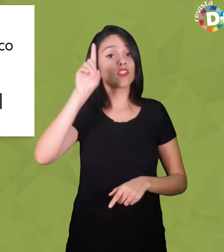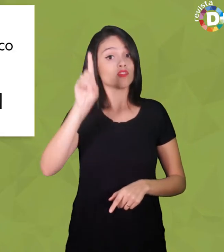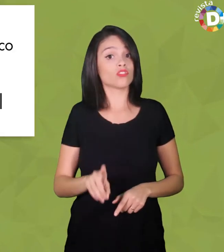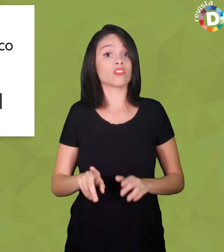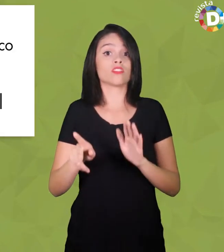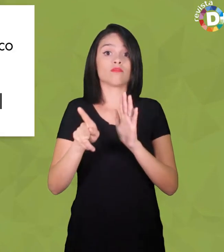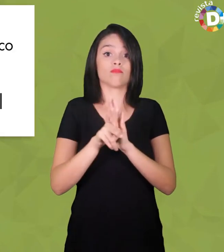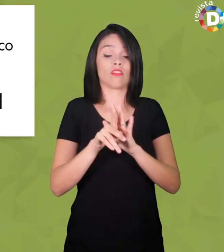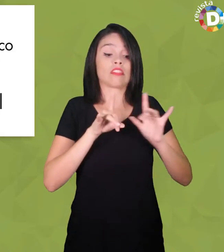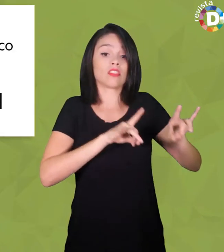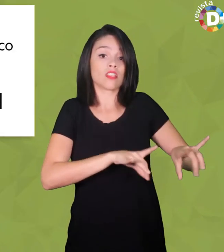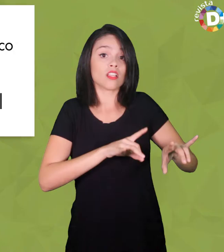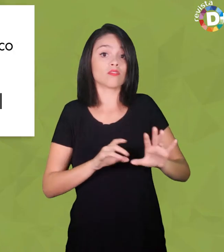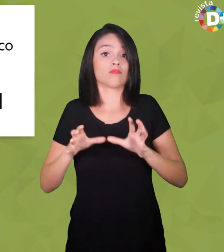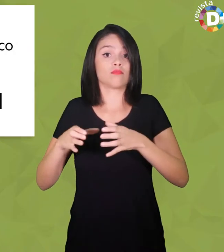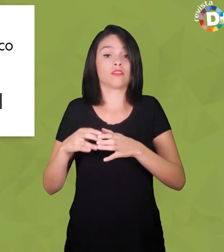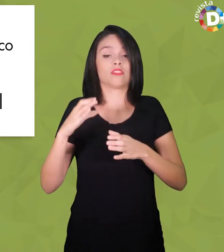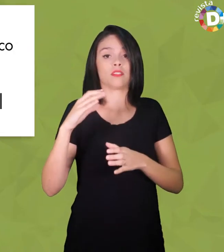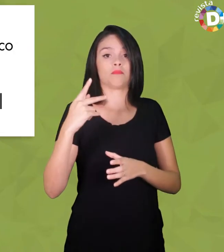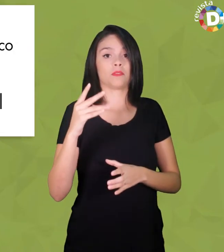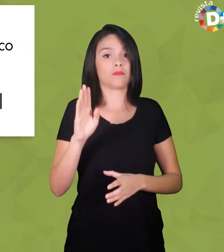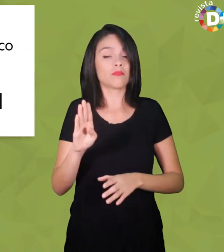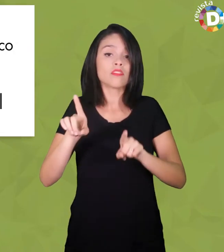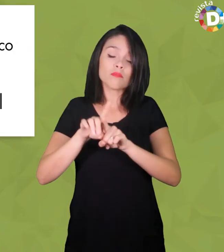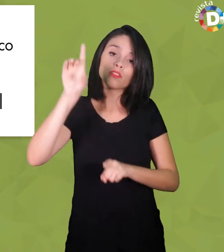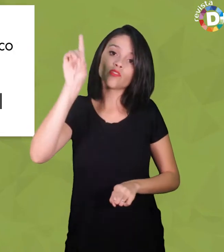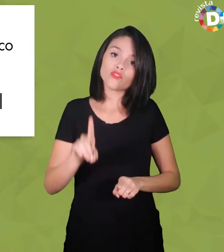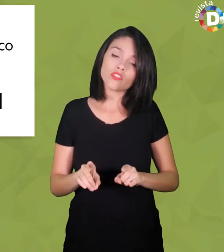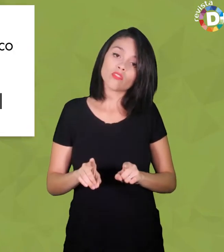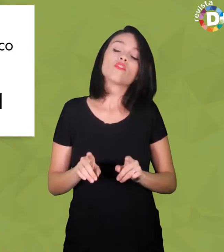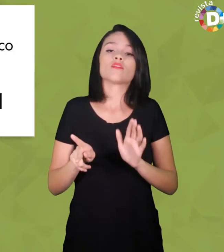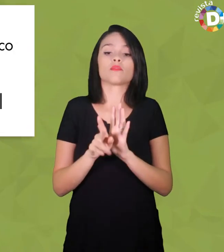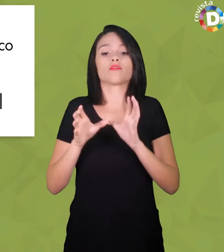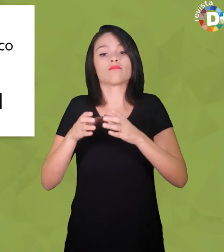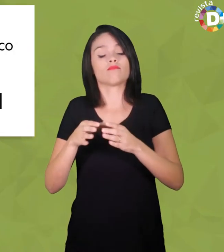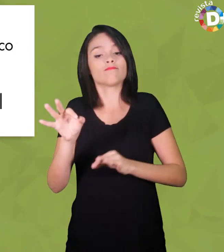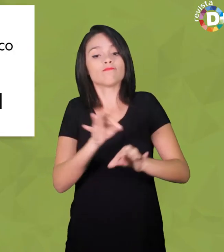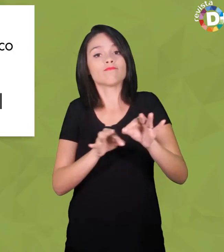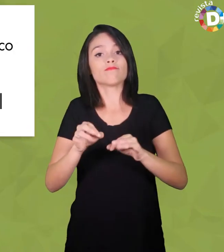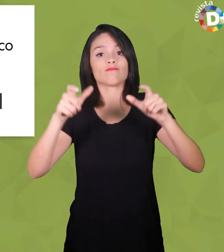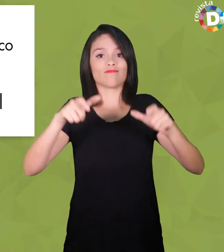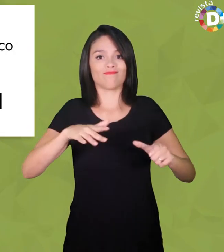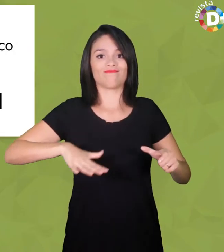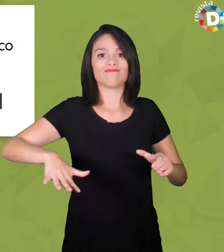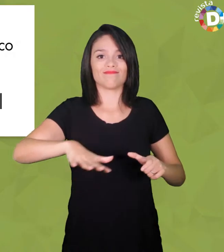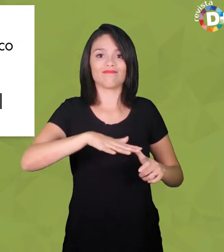cd e diretor do comitê organizador local o